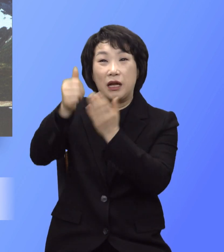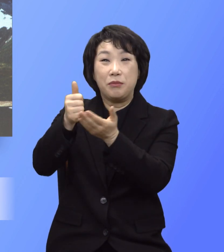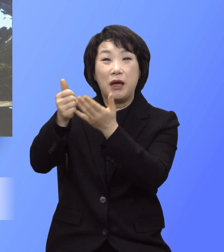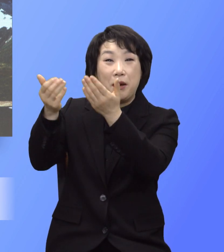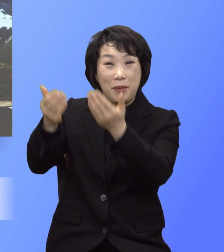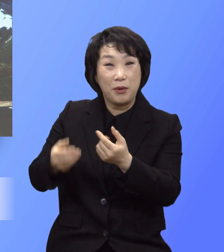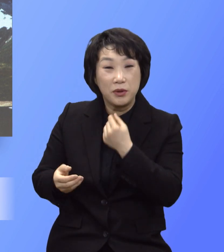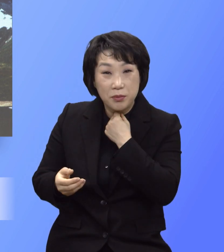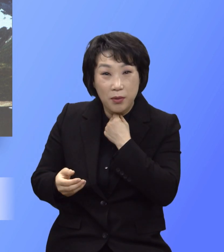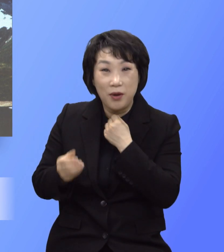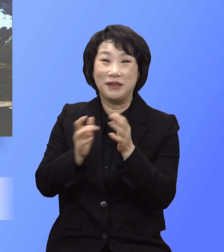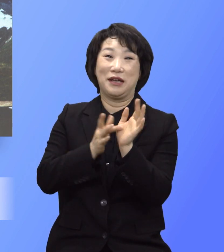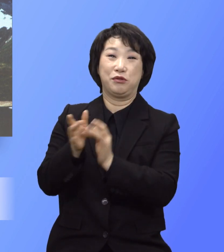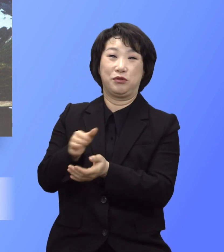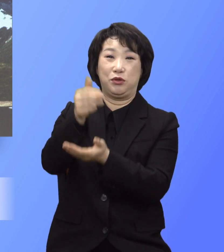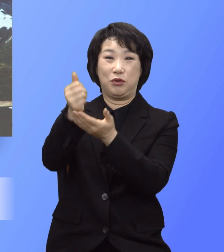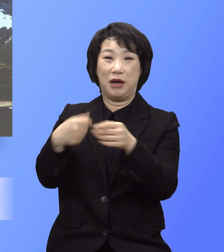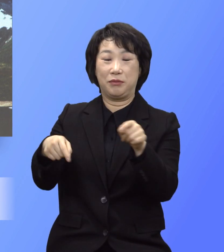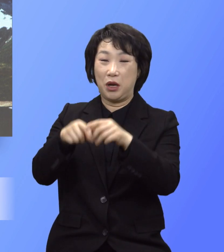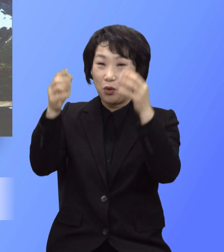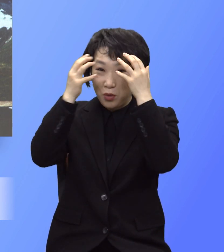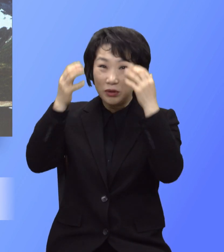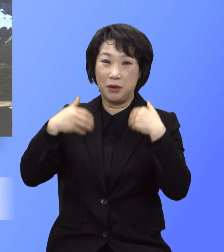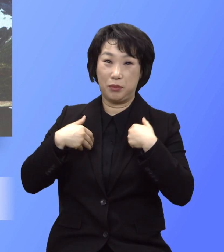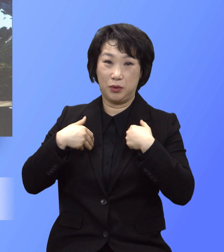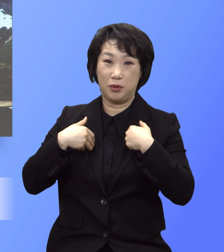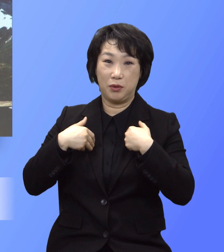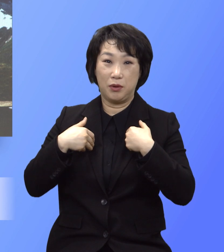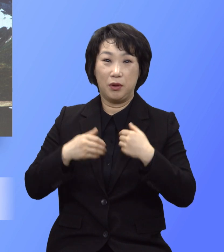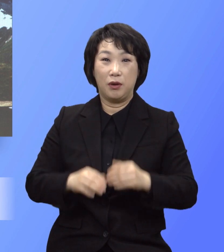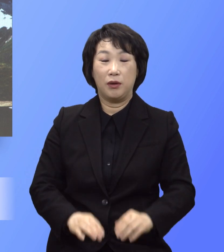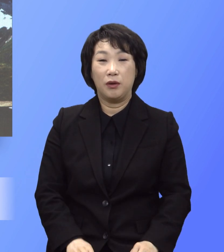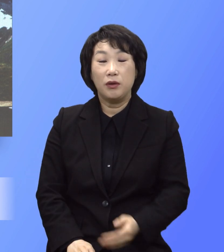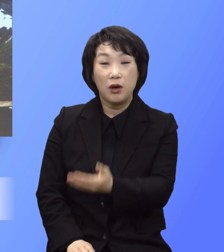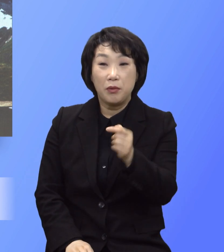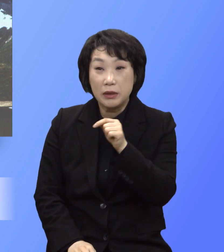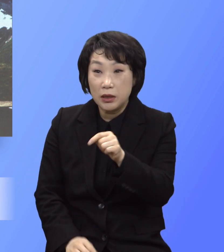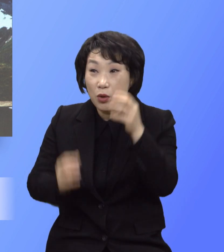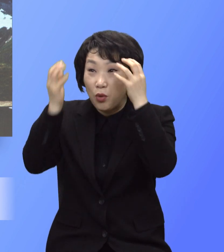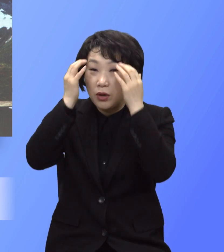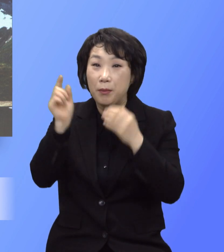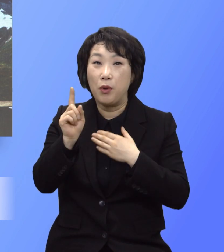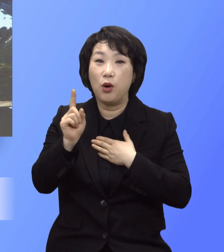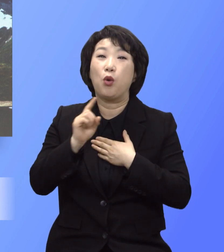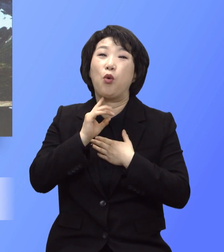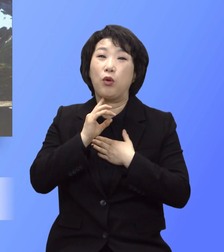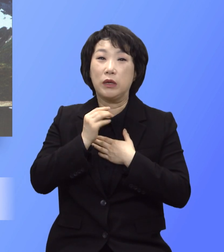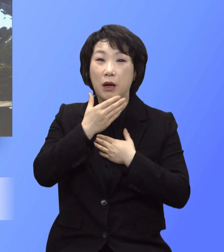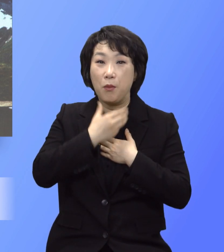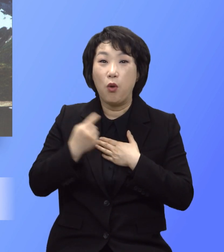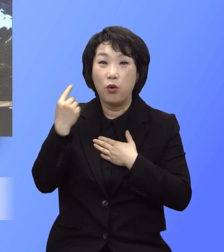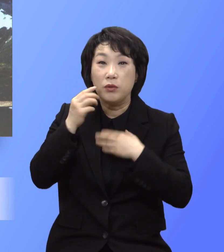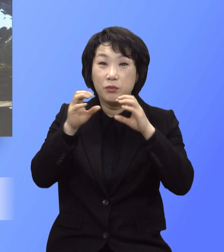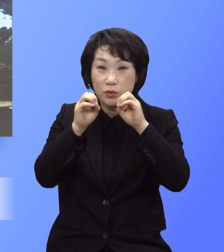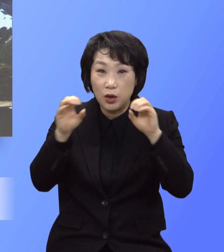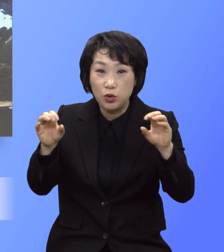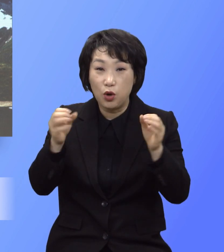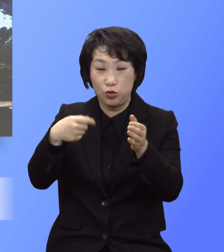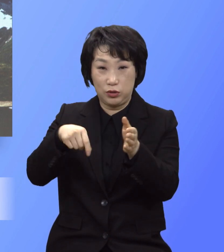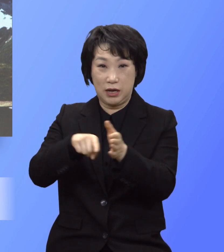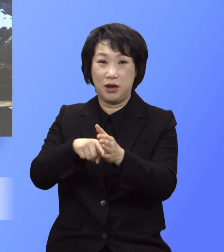예수 그리스도와 함께 고난받지 않은 것인데 이 고난은 오직 복음 전도를